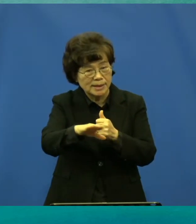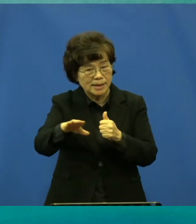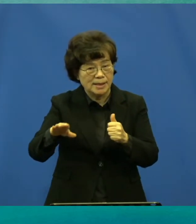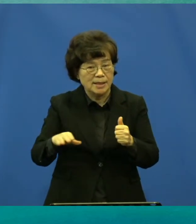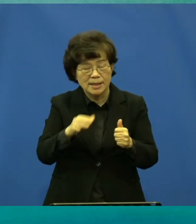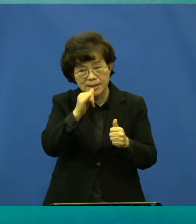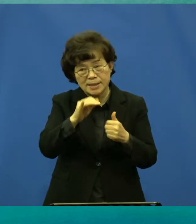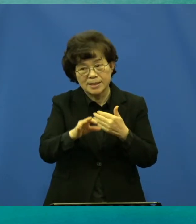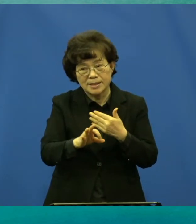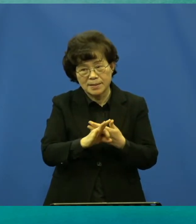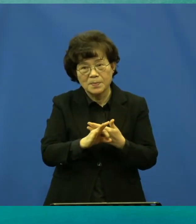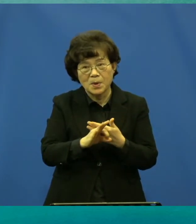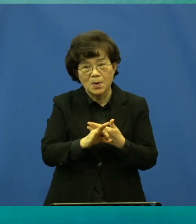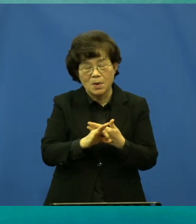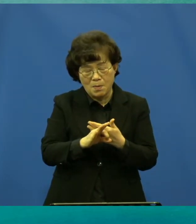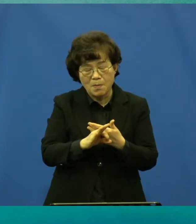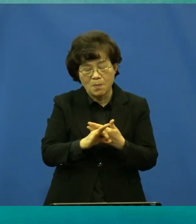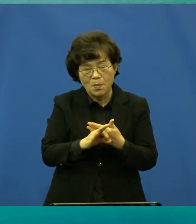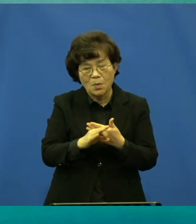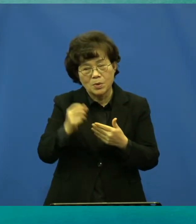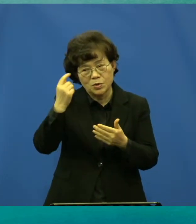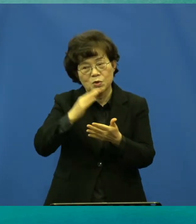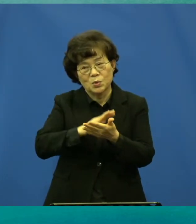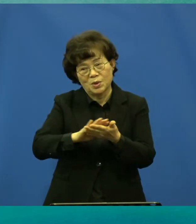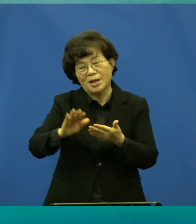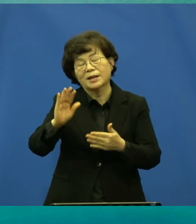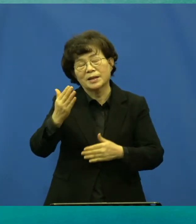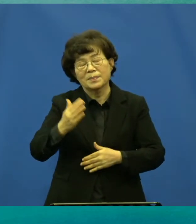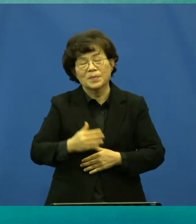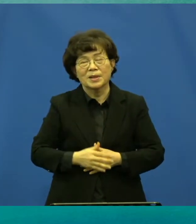있으면 어마어마한 보호를 받는 거죠.